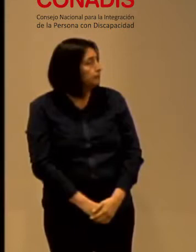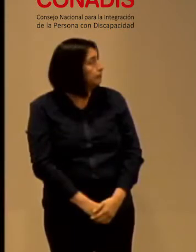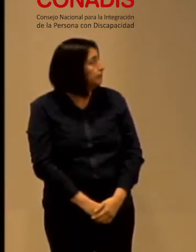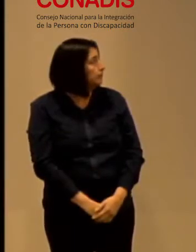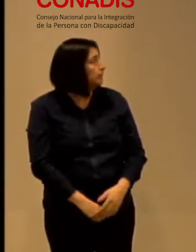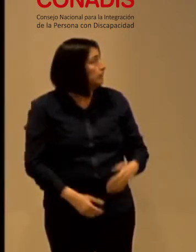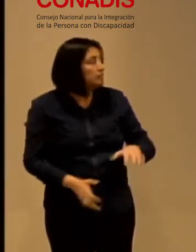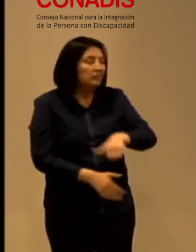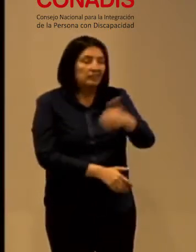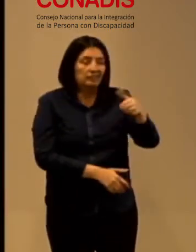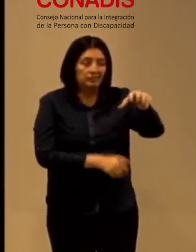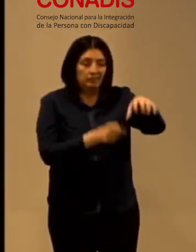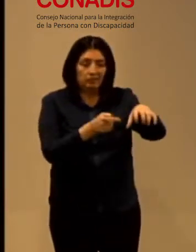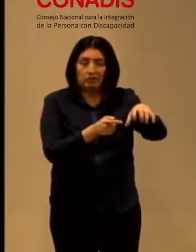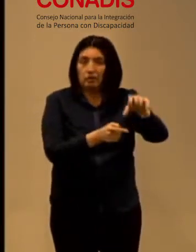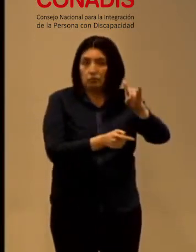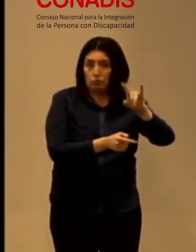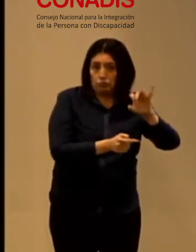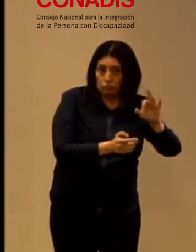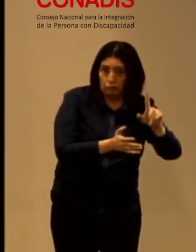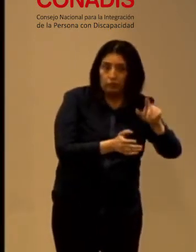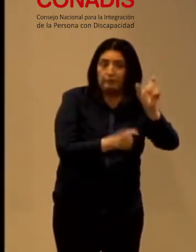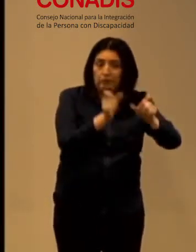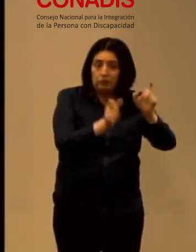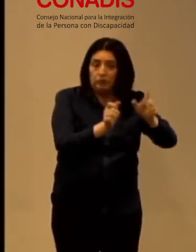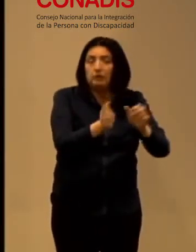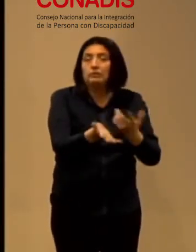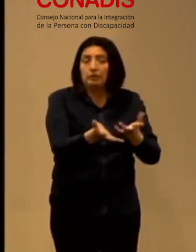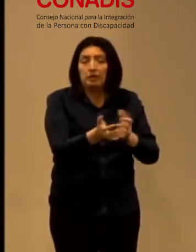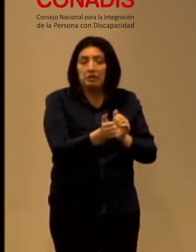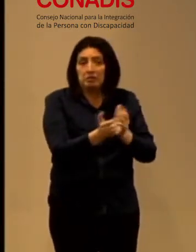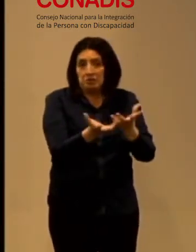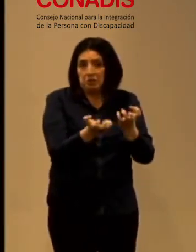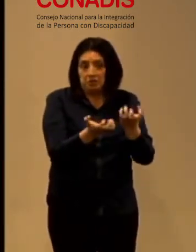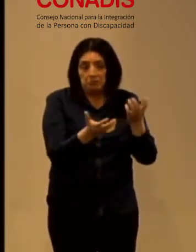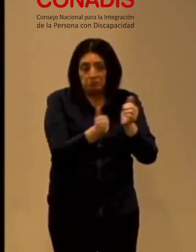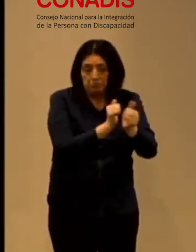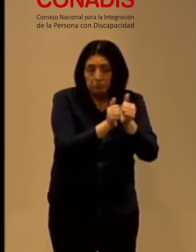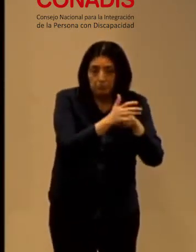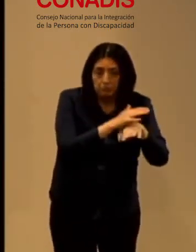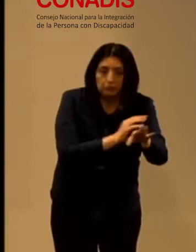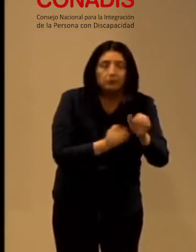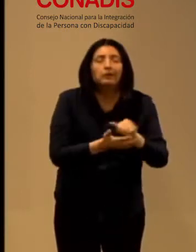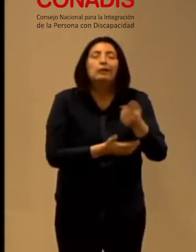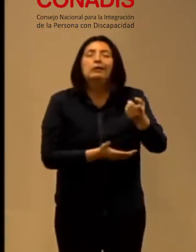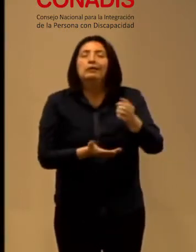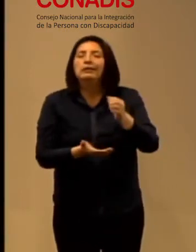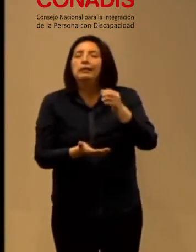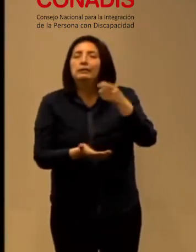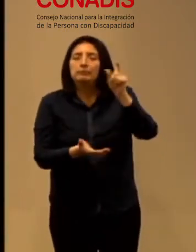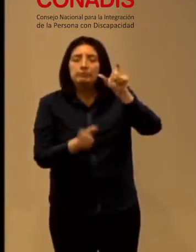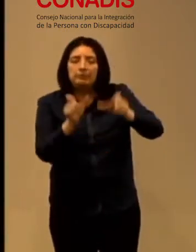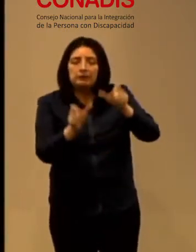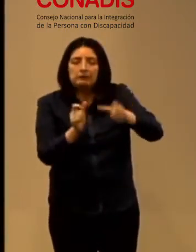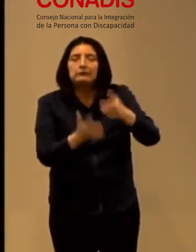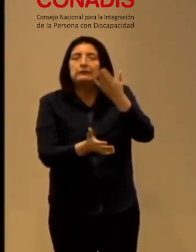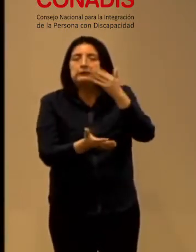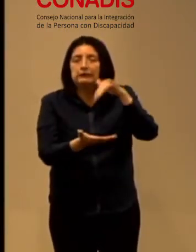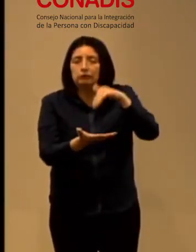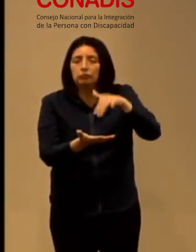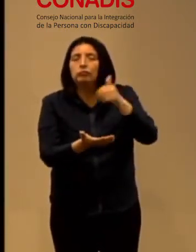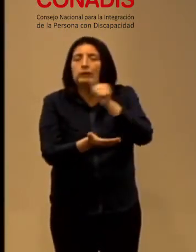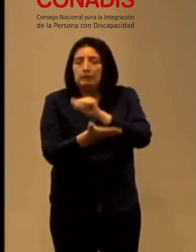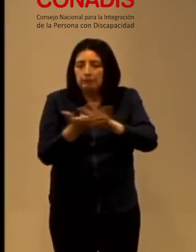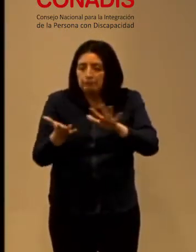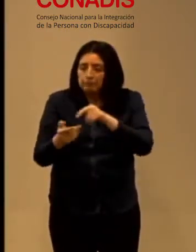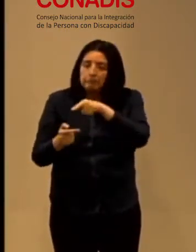las UCOR, digamos, a través de la postulación. Tenemos la información sobre los becarios que presentan discapacidad. ¿Por